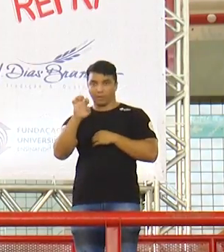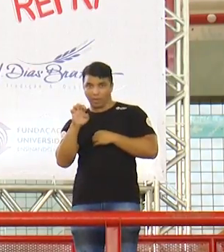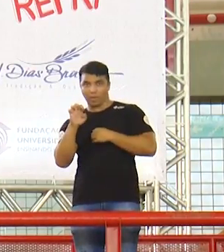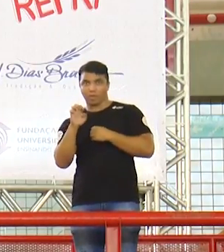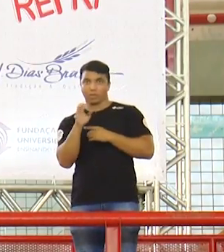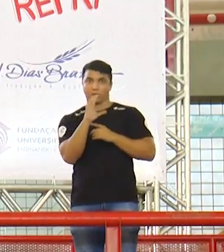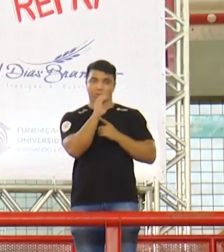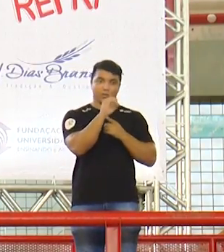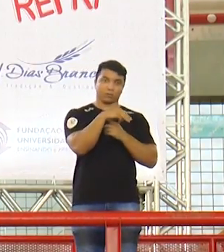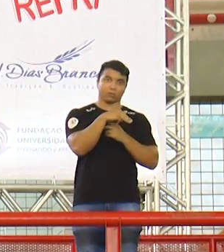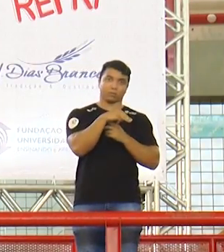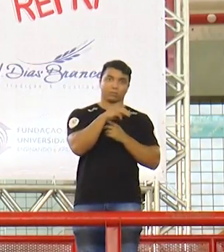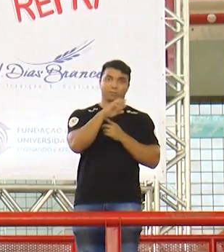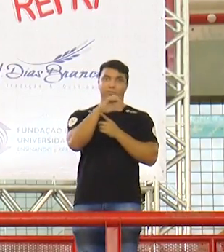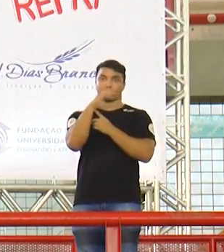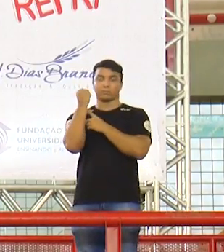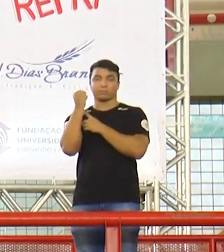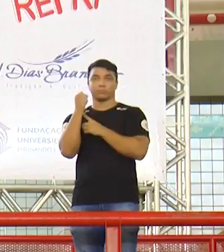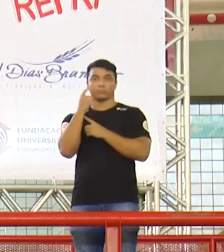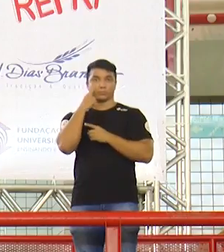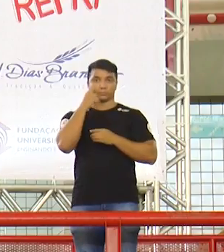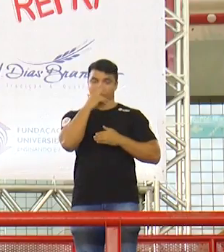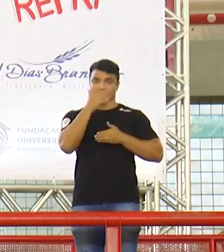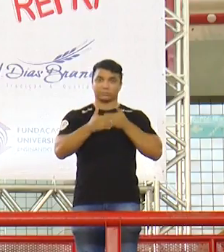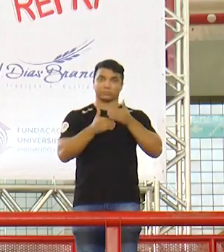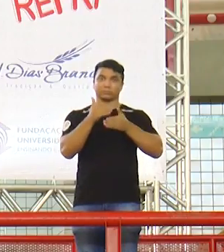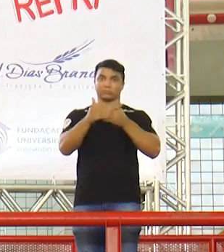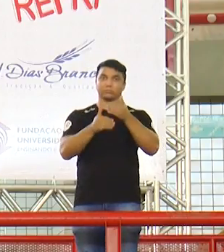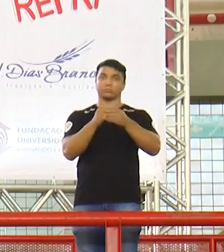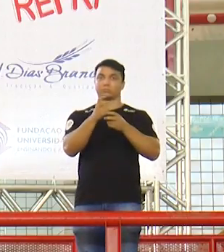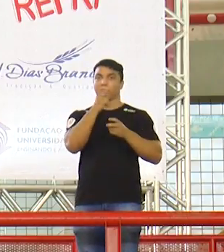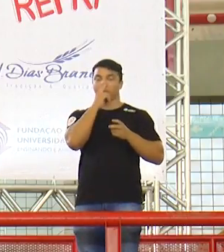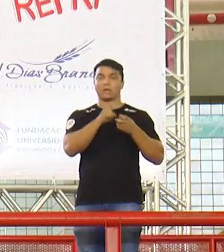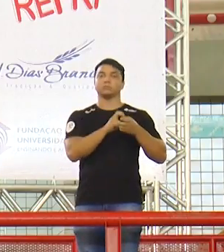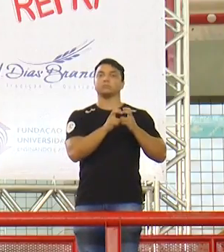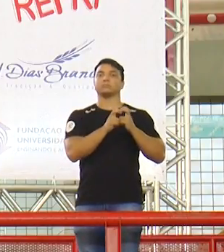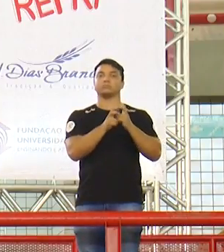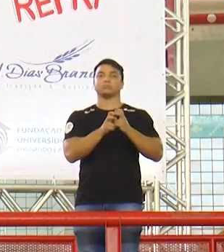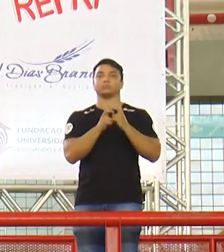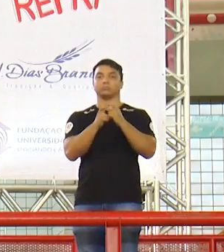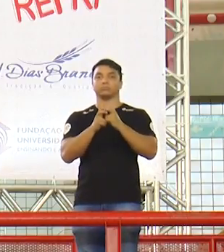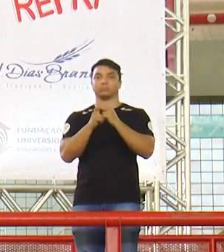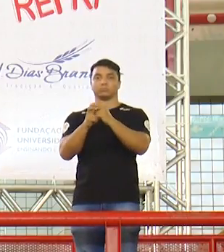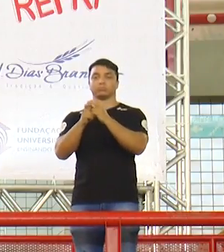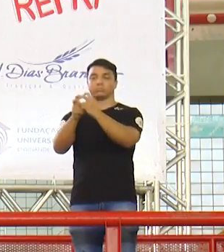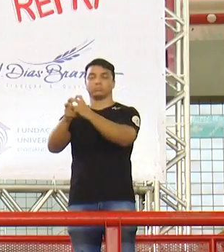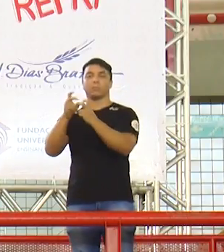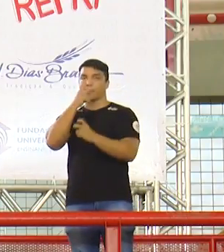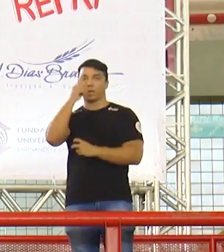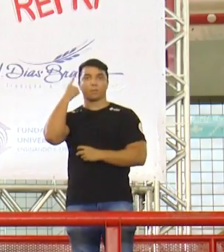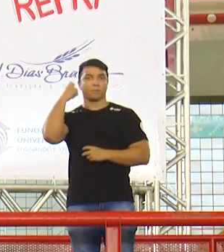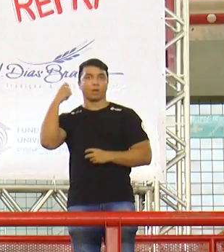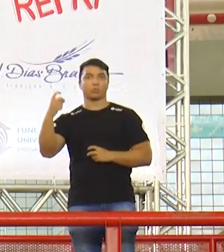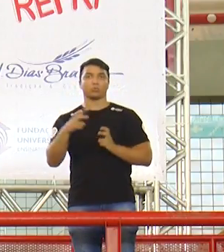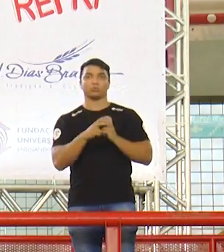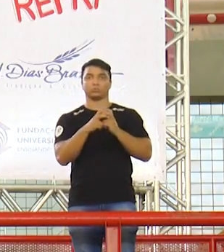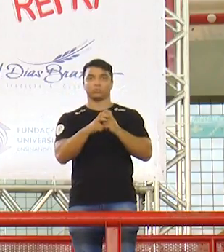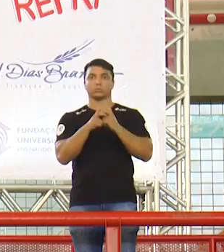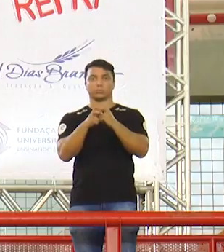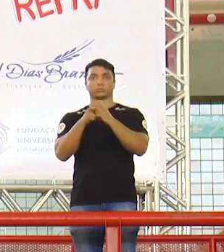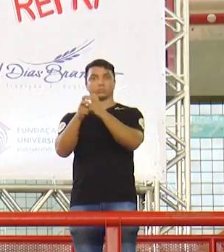Café com pão, café com pão, café com pão, café com pão, café. É o barulho do trem,